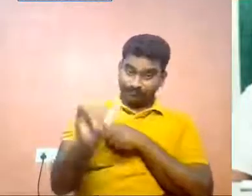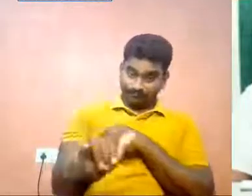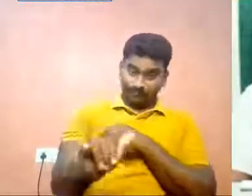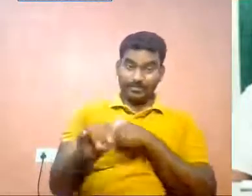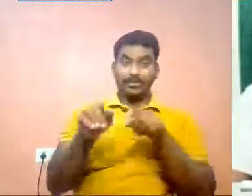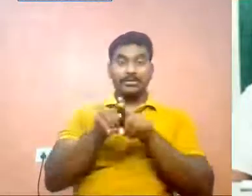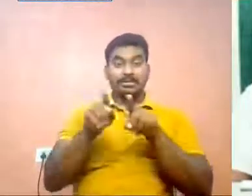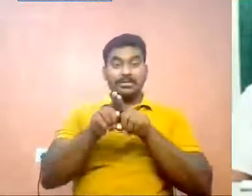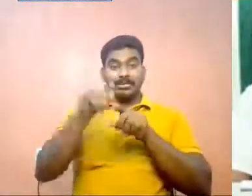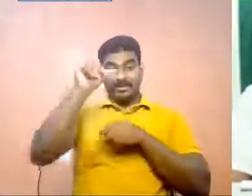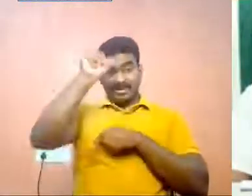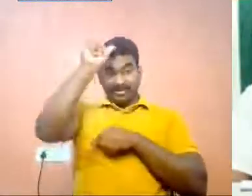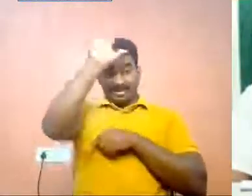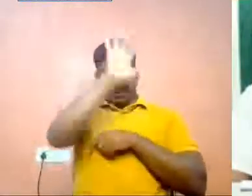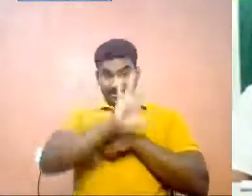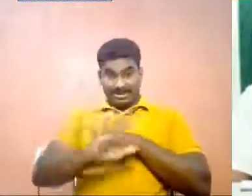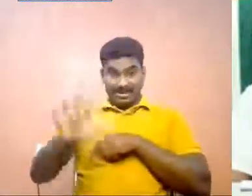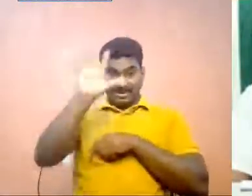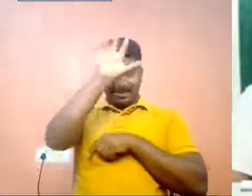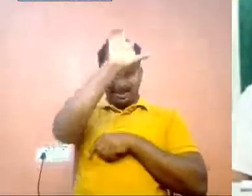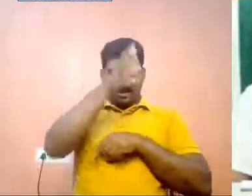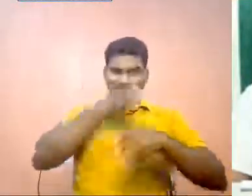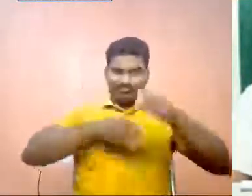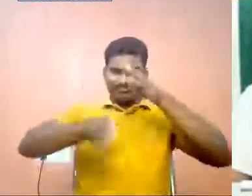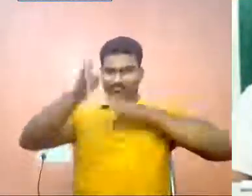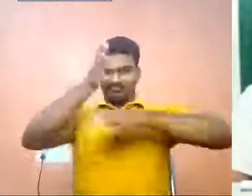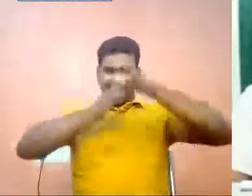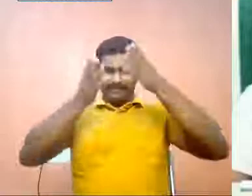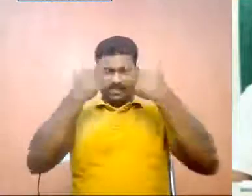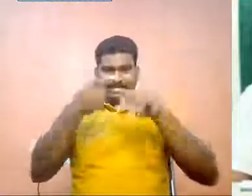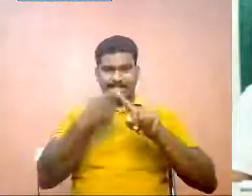മറ്റ് സംസ്ഥാനങ്ങളിൽ സഞ്ചരിച്ചെത്തിയവർ,